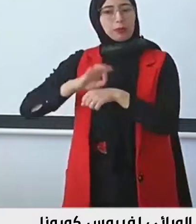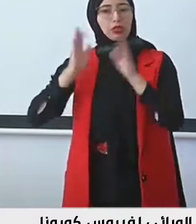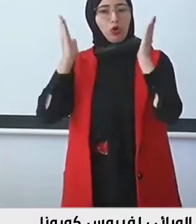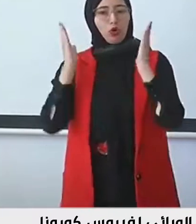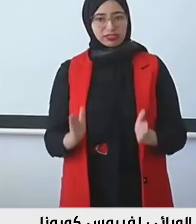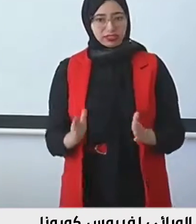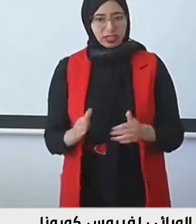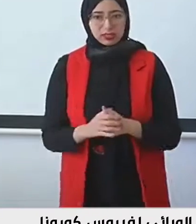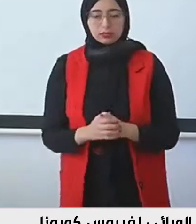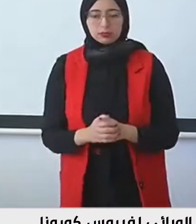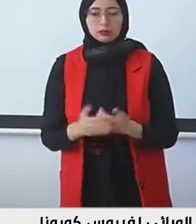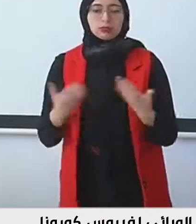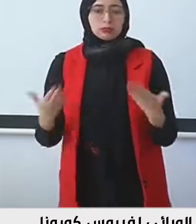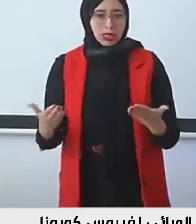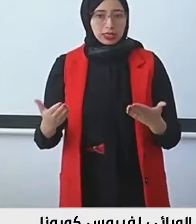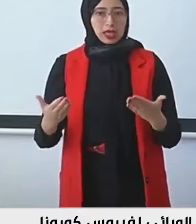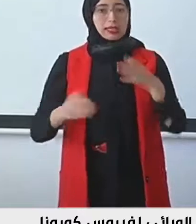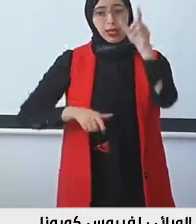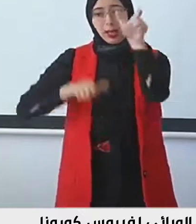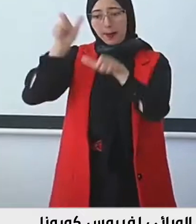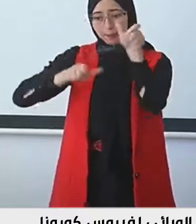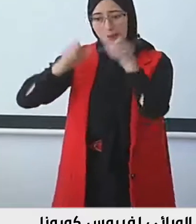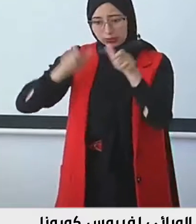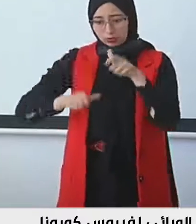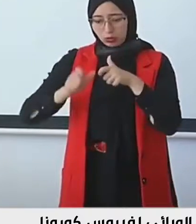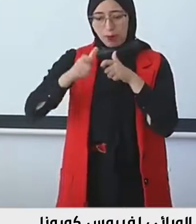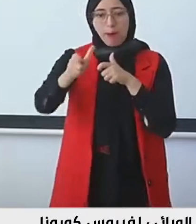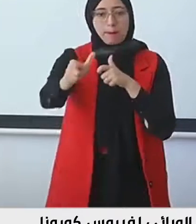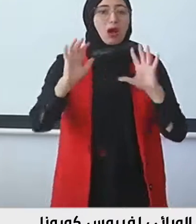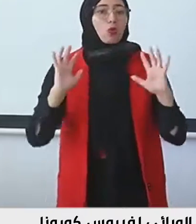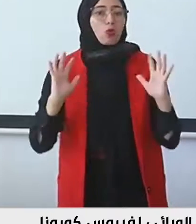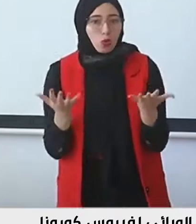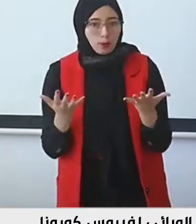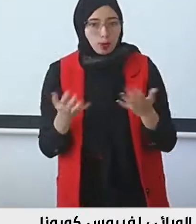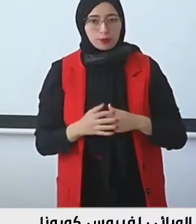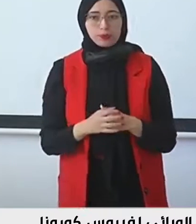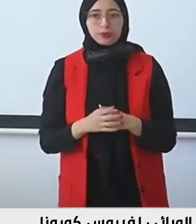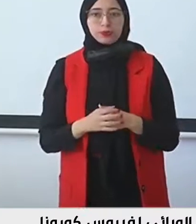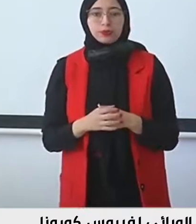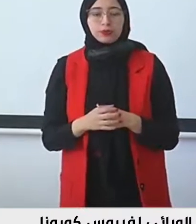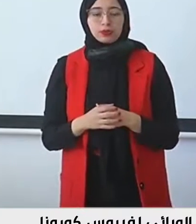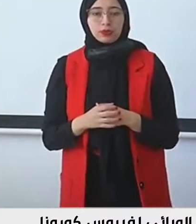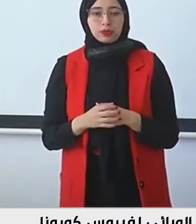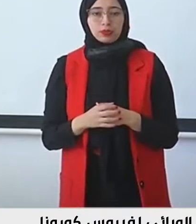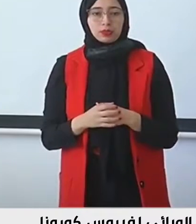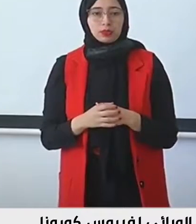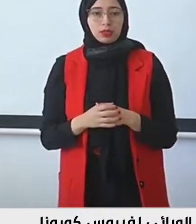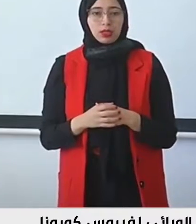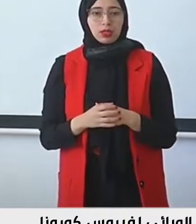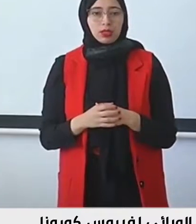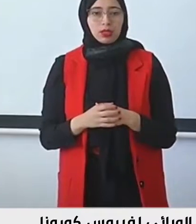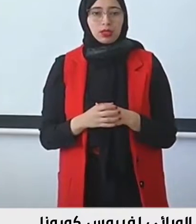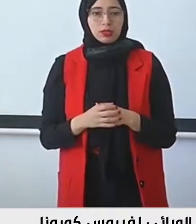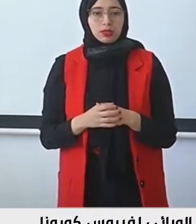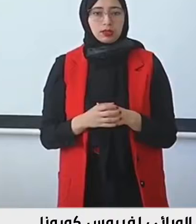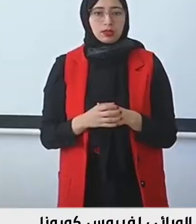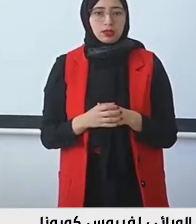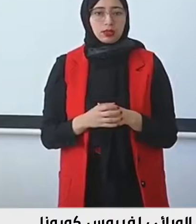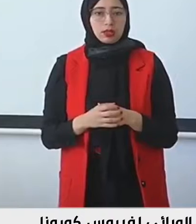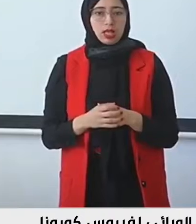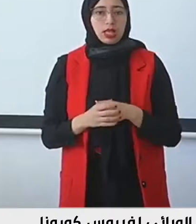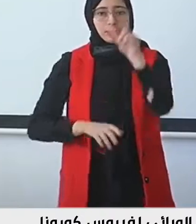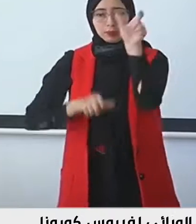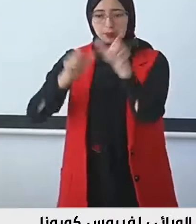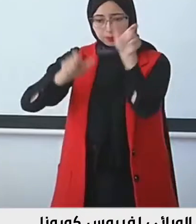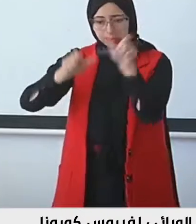اللي هما يكونوا ايجابيه. التقصي هذا باش نعرفوا طريقه العدوى كيف صارت، باش نعرفوا الاقامه نتاع الشخص هذاك فين يجم خاطر يعمل